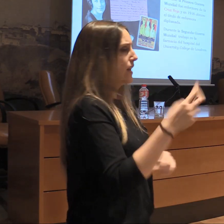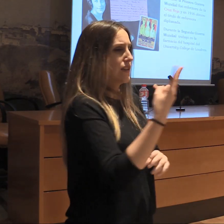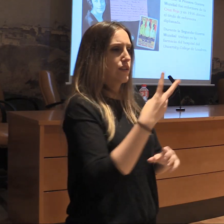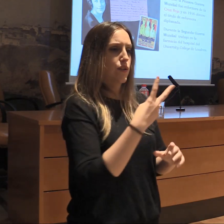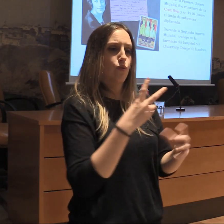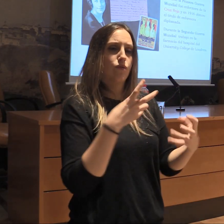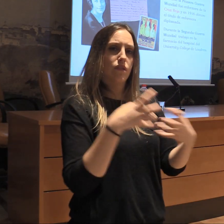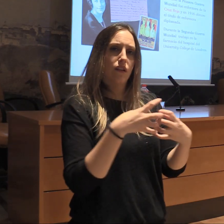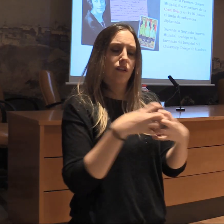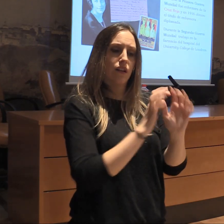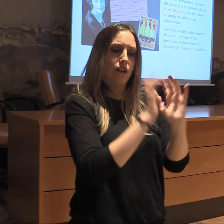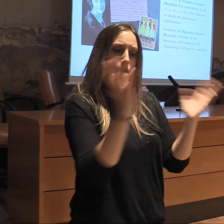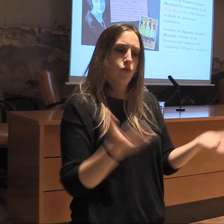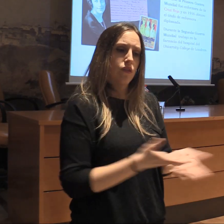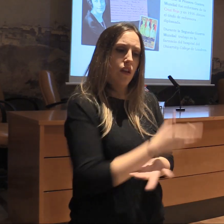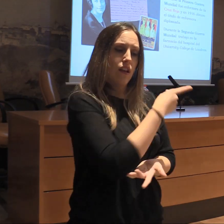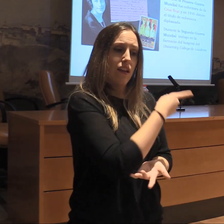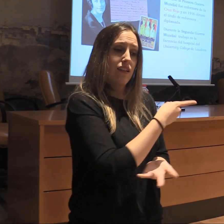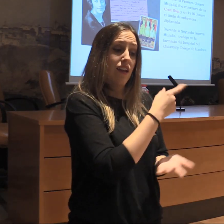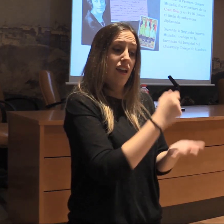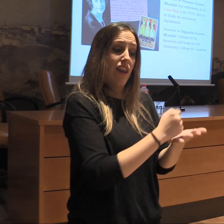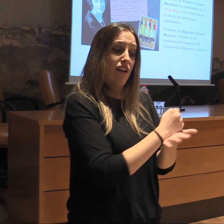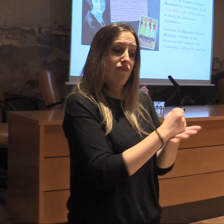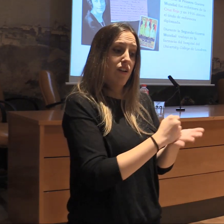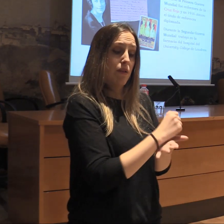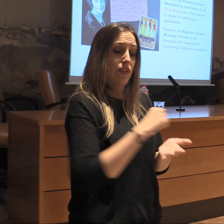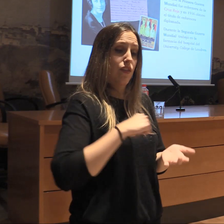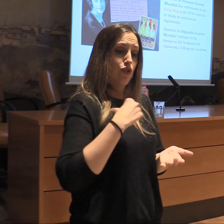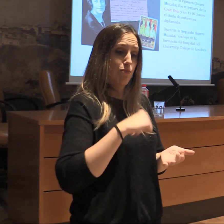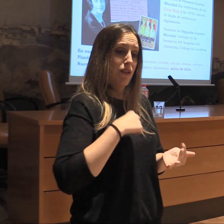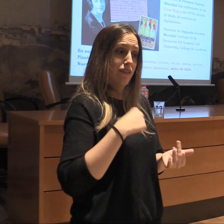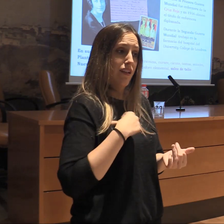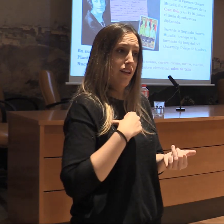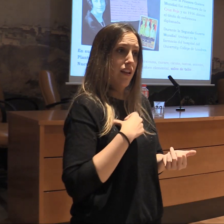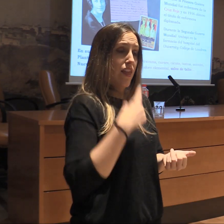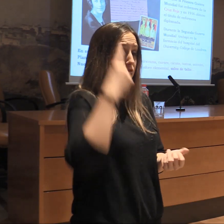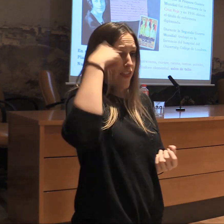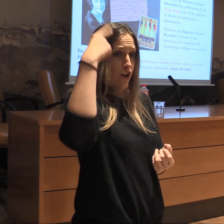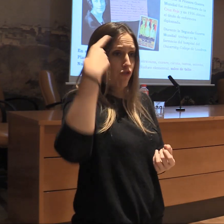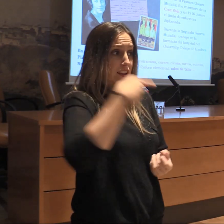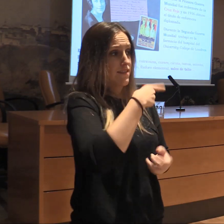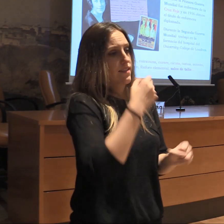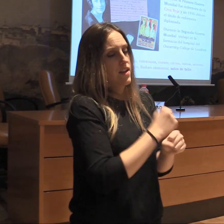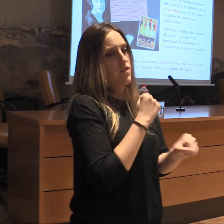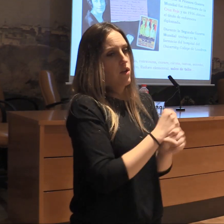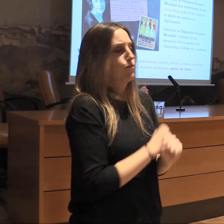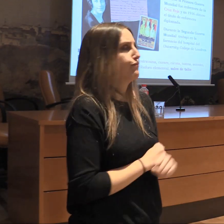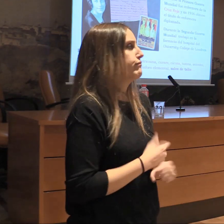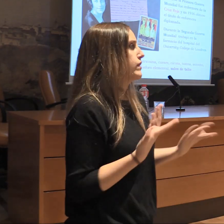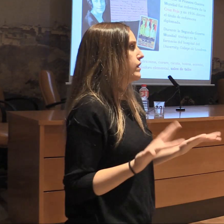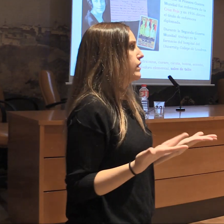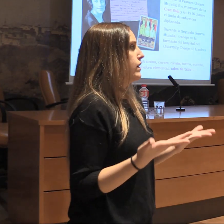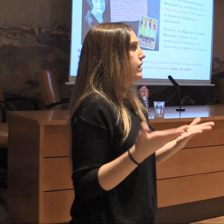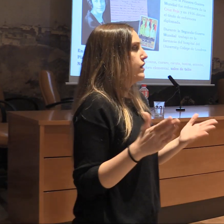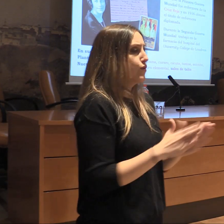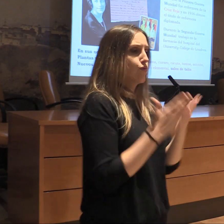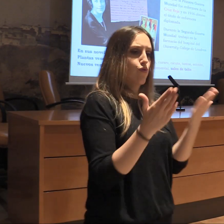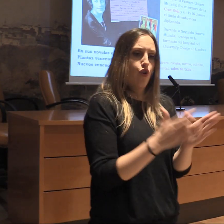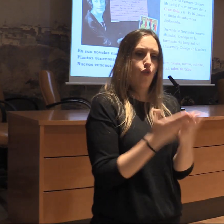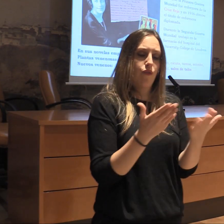ella trabajó en la farmacia del hospital del University College de Londres. En sus novelas emplea